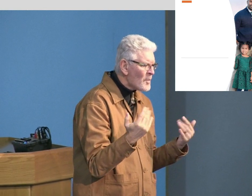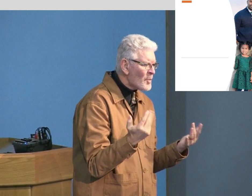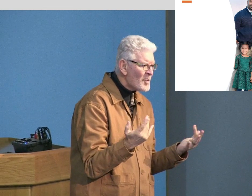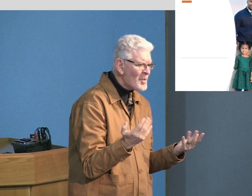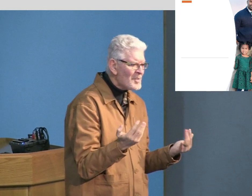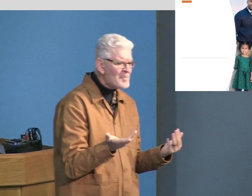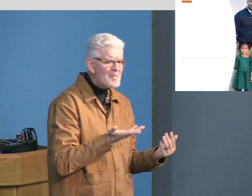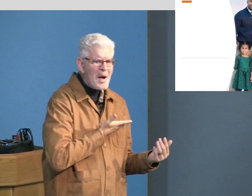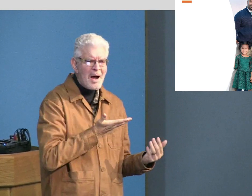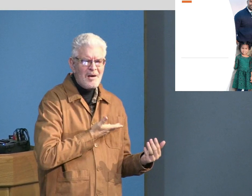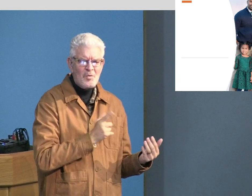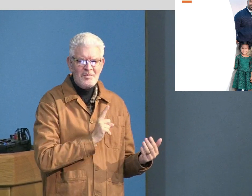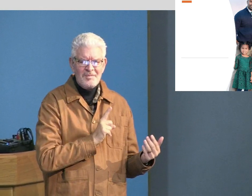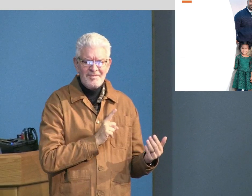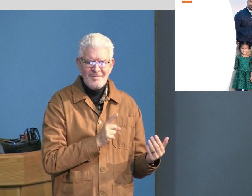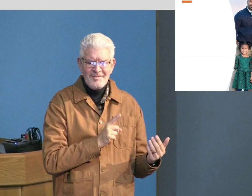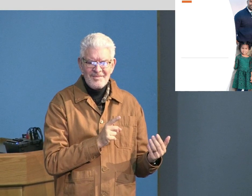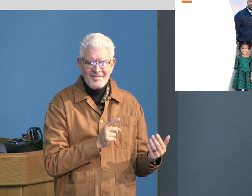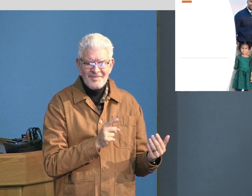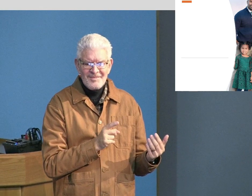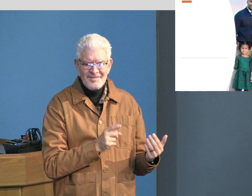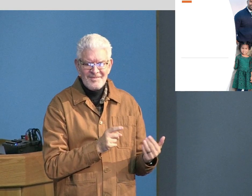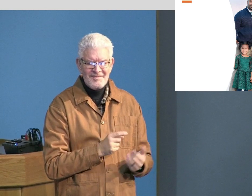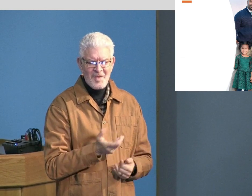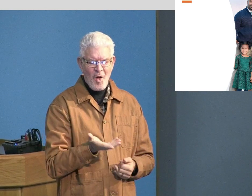Kom, sê my, hoekom Vadersdag?